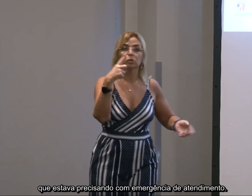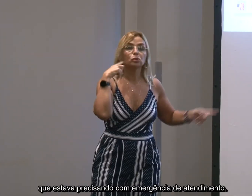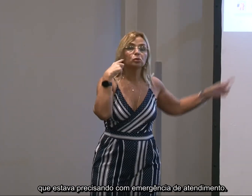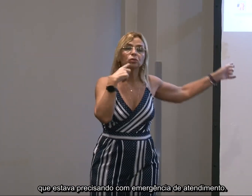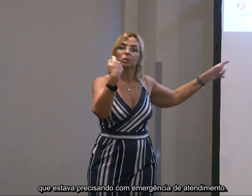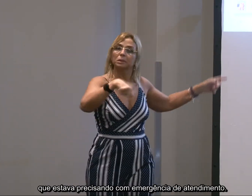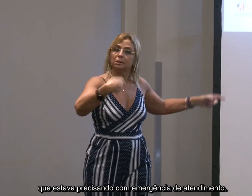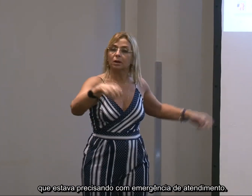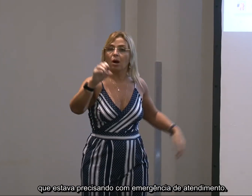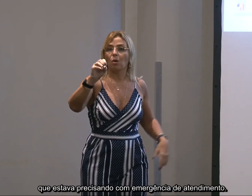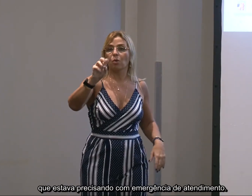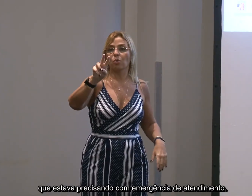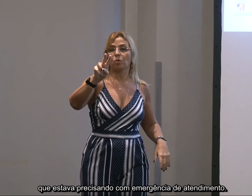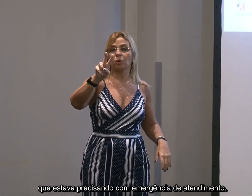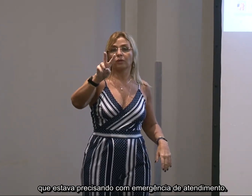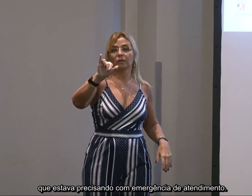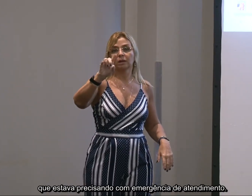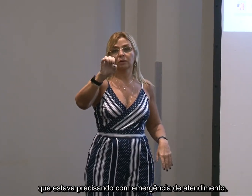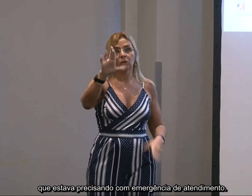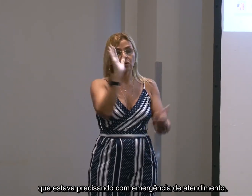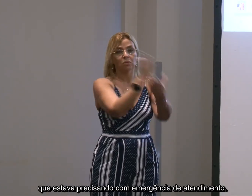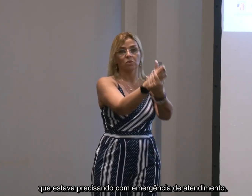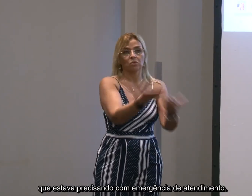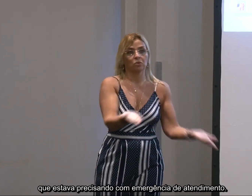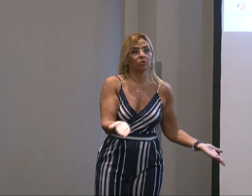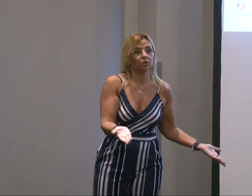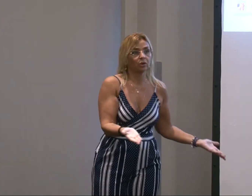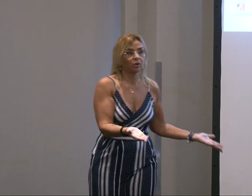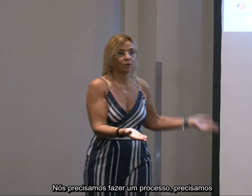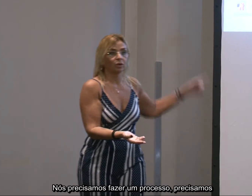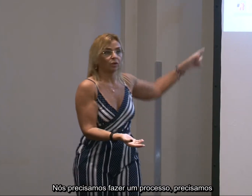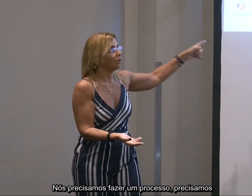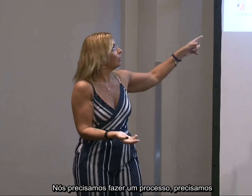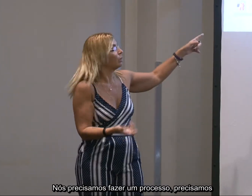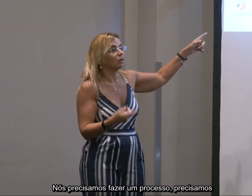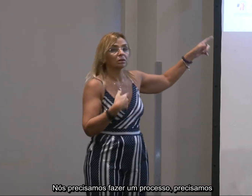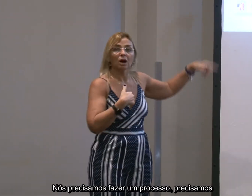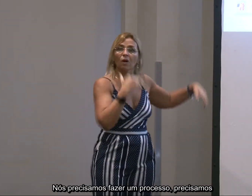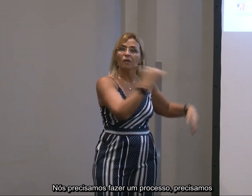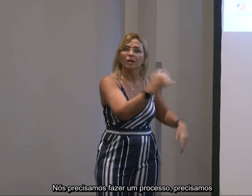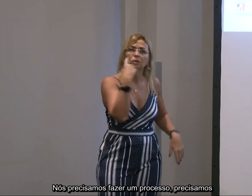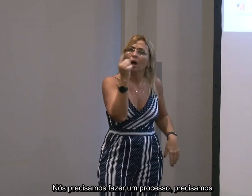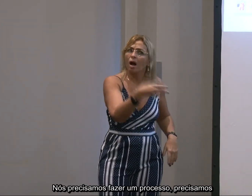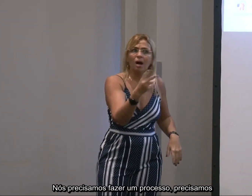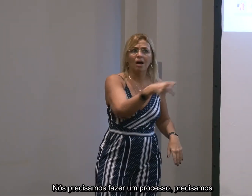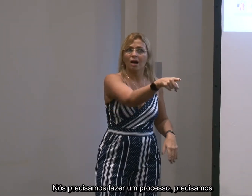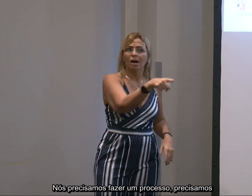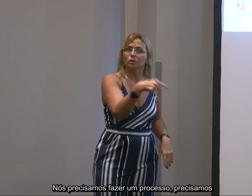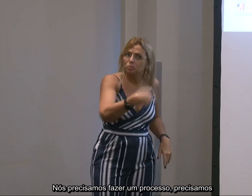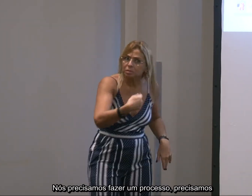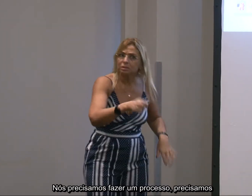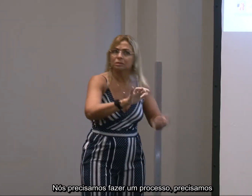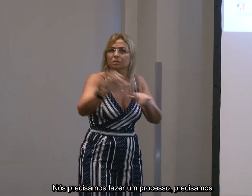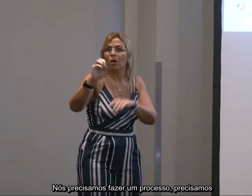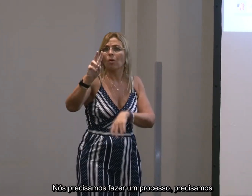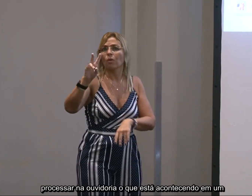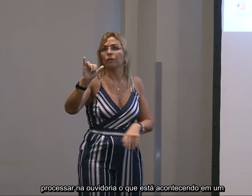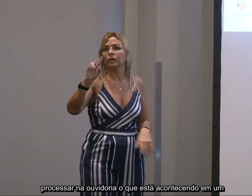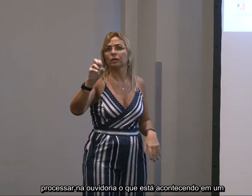estava precisando com emergência de atendimento. Então, imagina, a gente precisa fazer um processo, a gente precisa processar